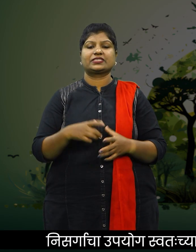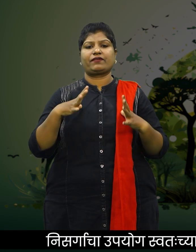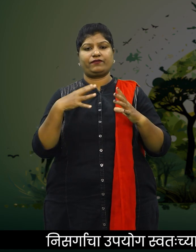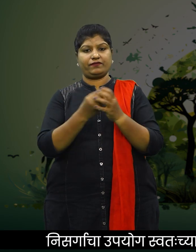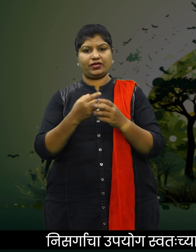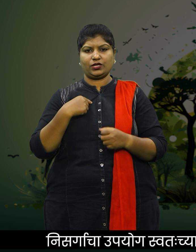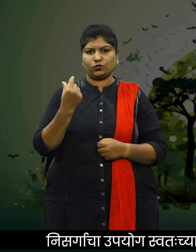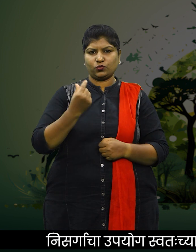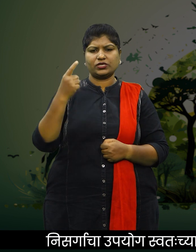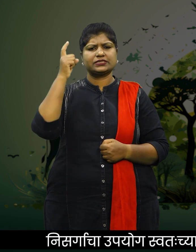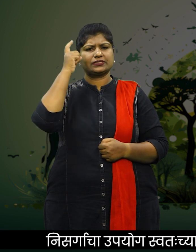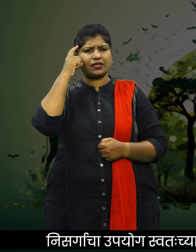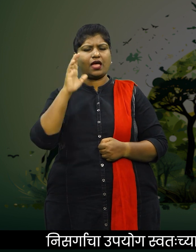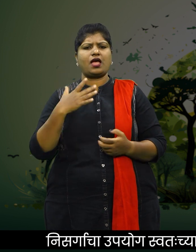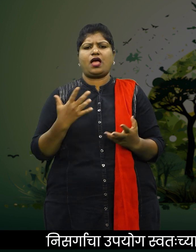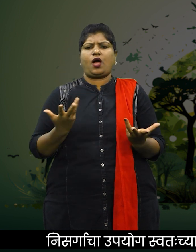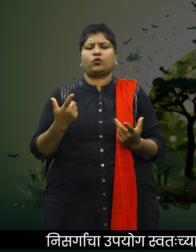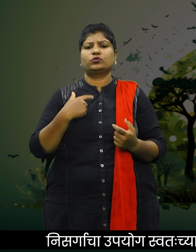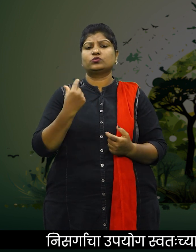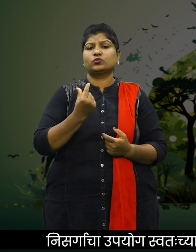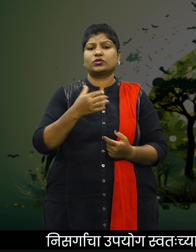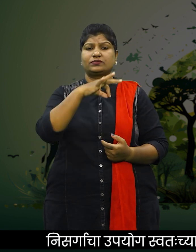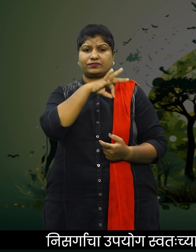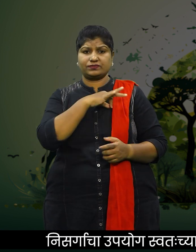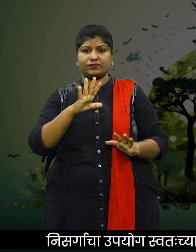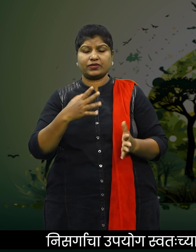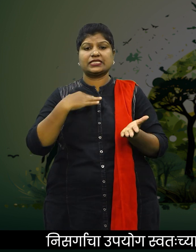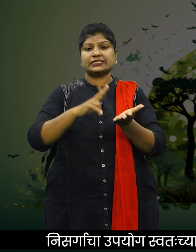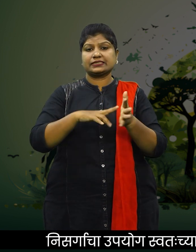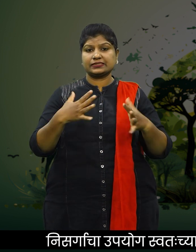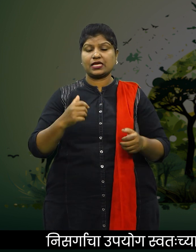निसर्गाचा उपयोग स्वतःच्या फायद्यासाठी कसा करायचा याचा विचार करतो